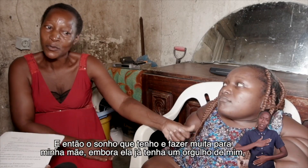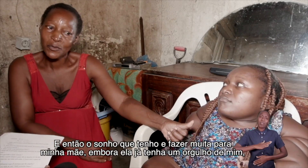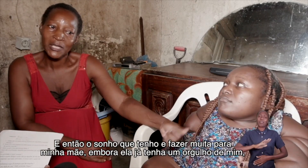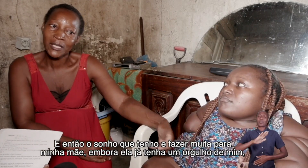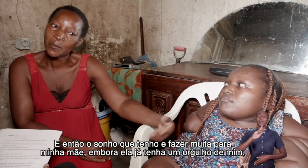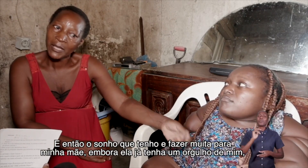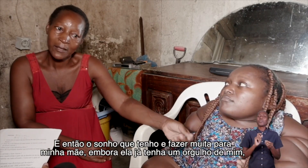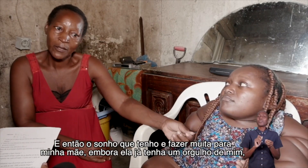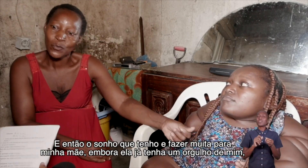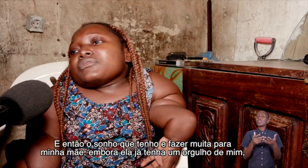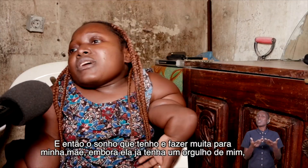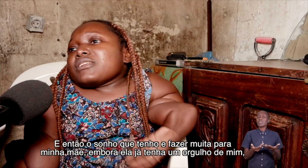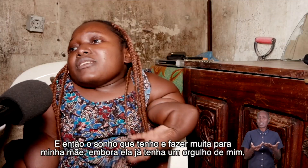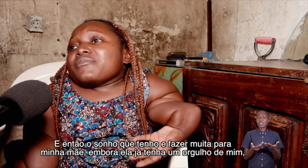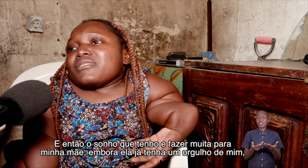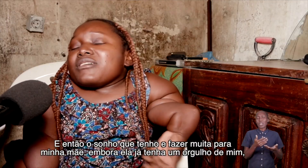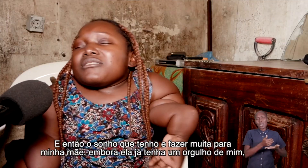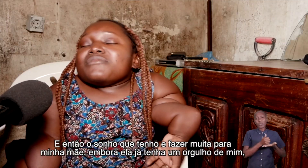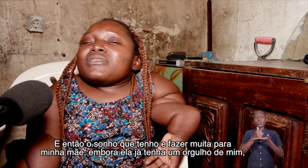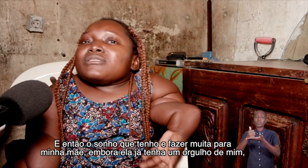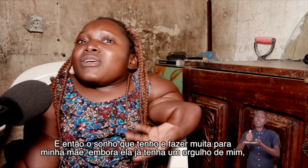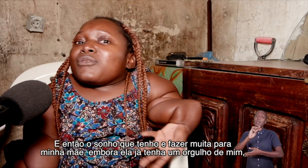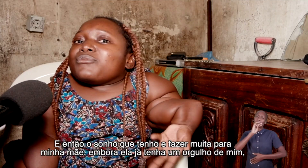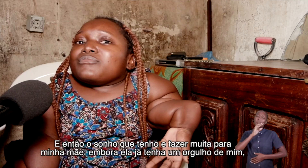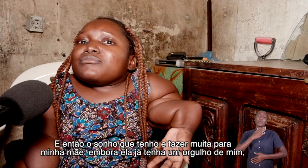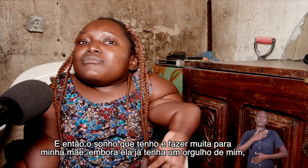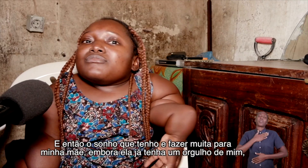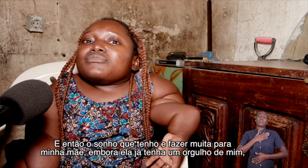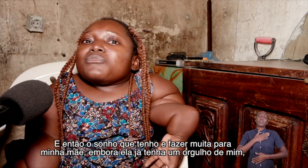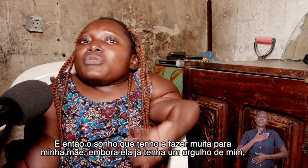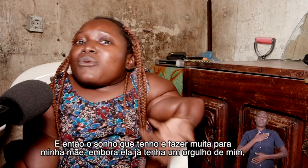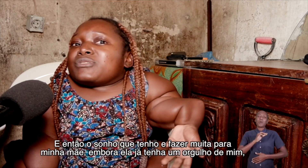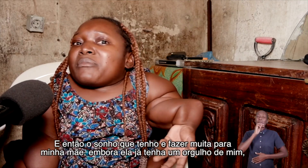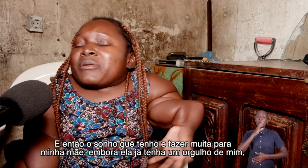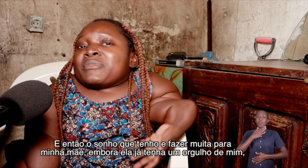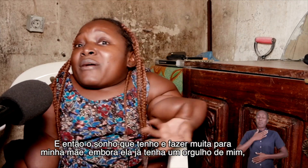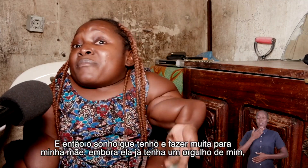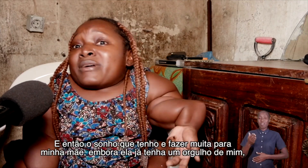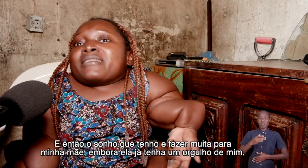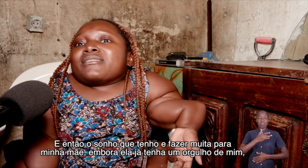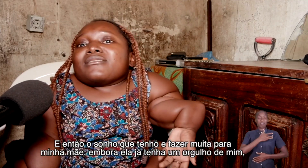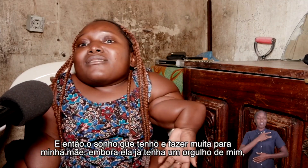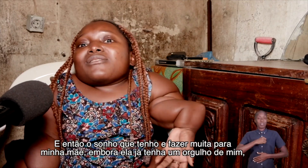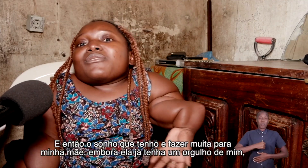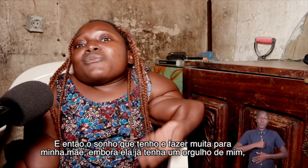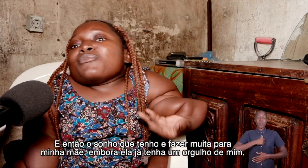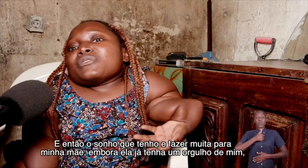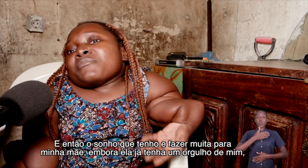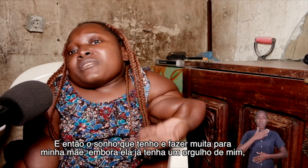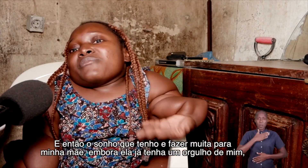o fim que eu gostaria é de fazer muita coisa pra minha mãe. Eu vou me saber que